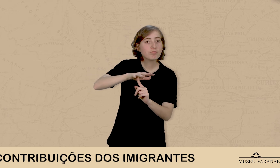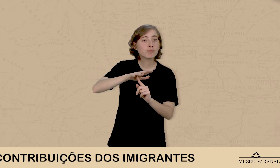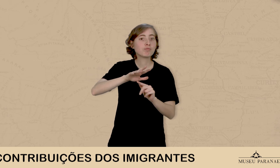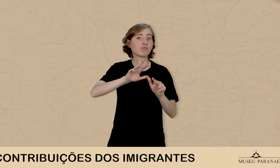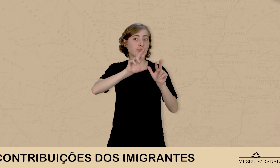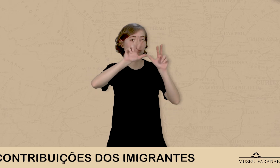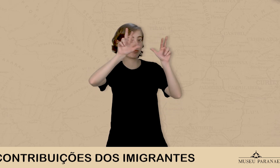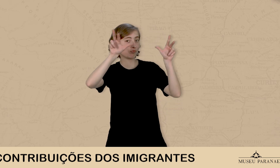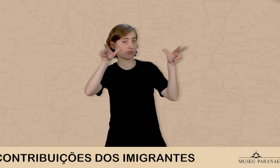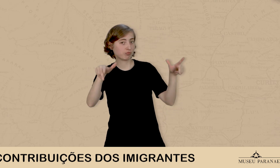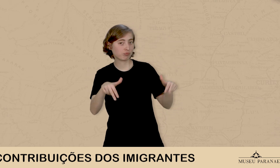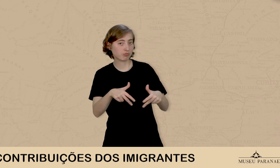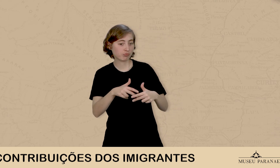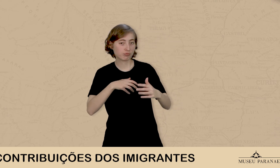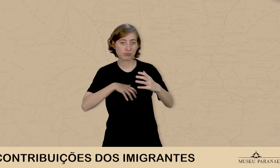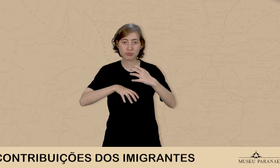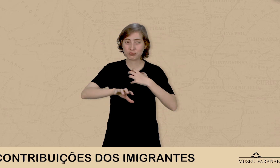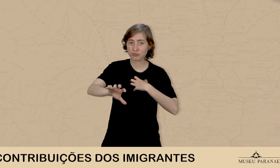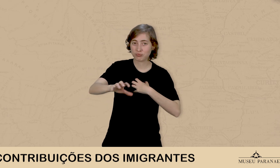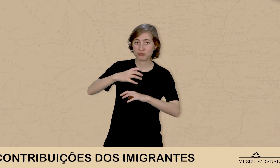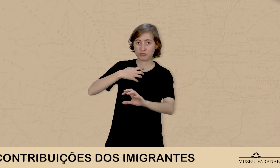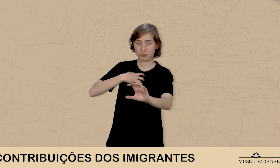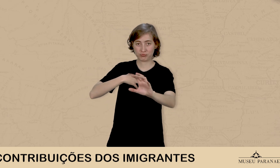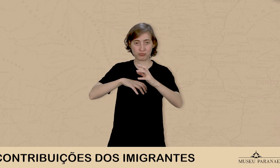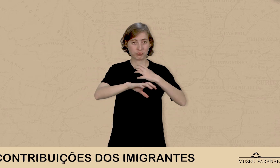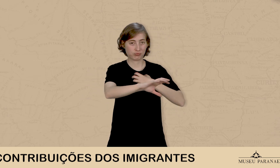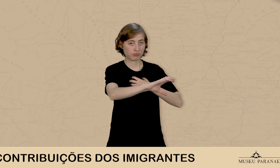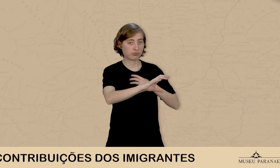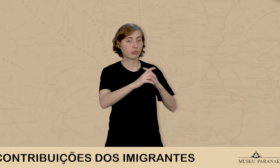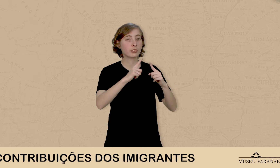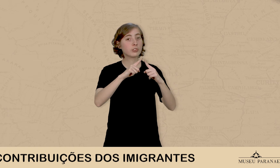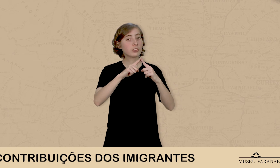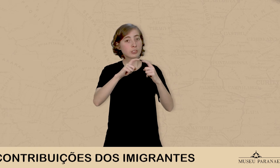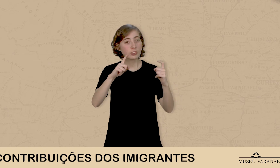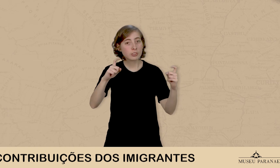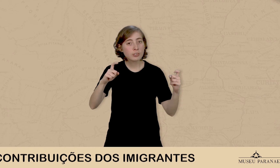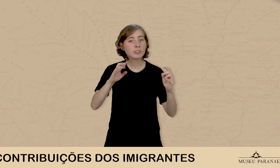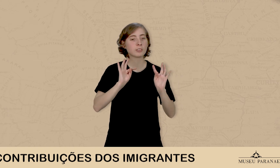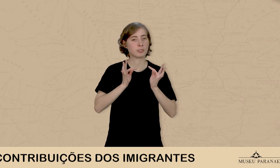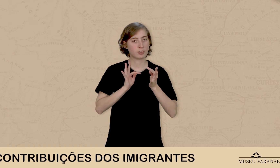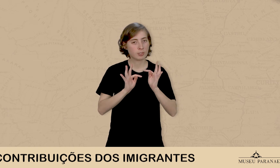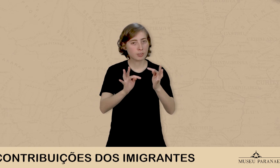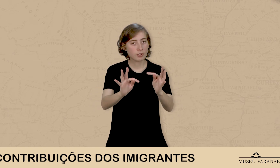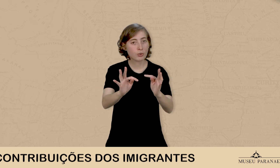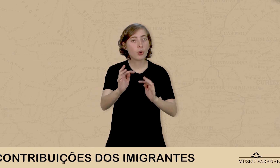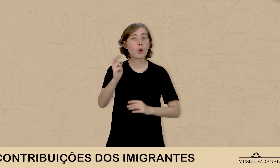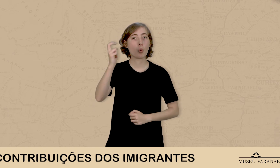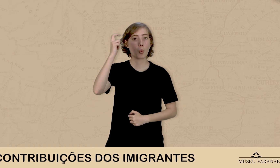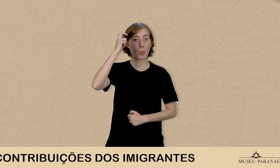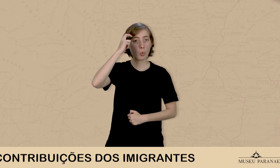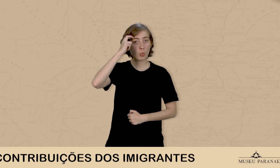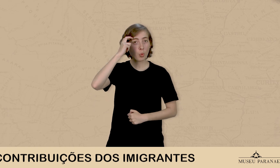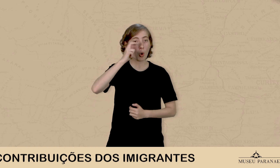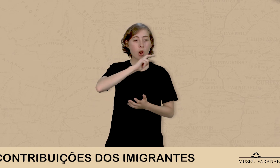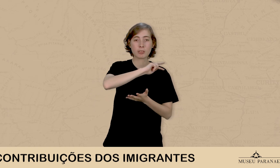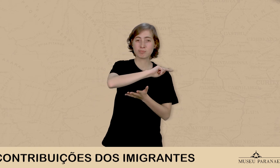em um significativo encontro de alteridades, desenvolvimento científico, tecnológico e estabelece uma